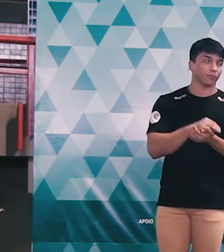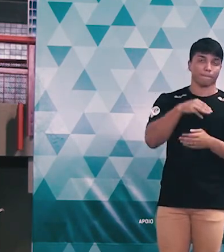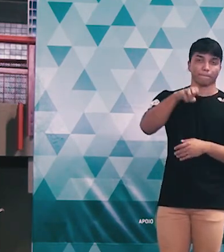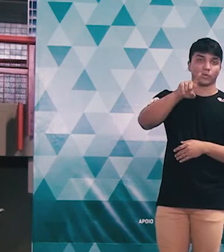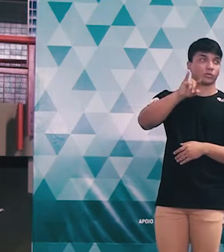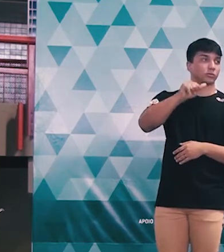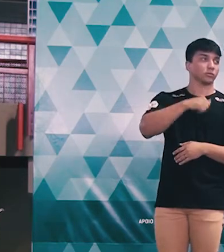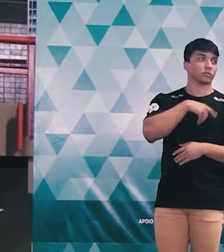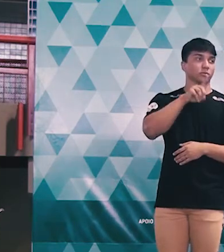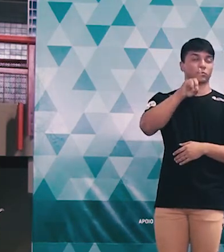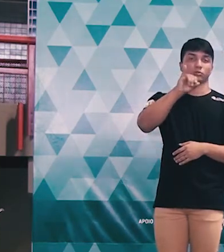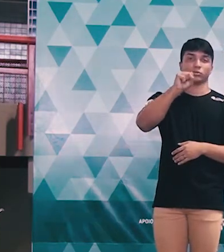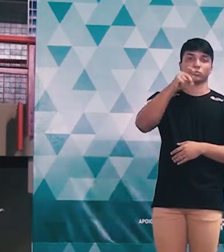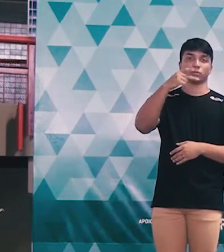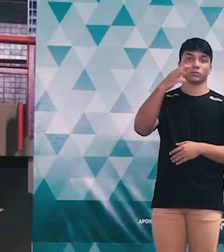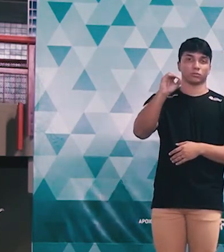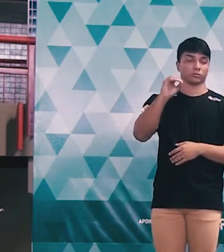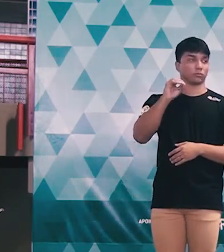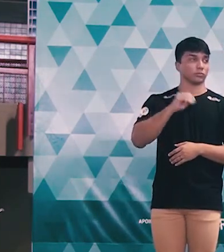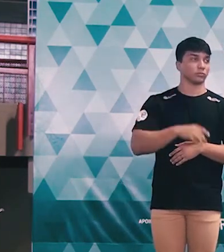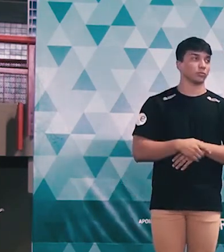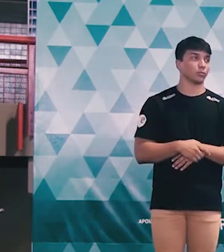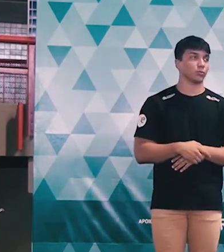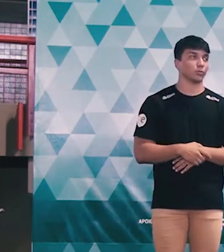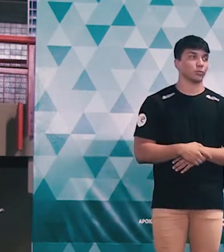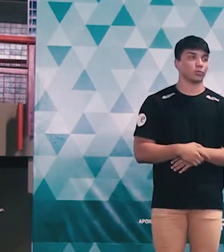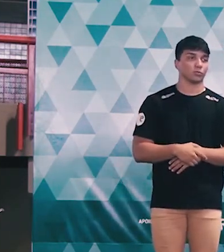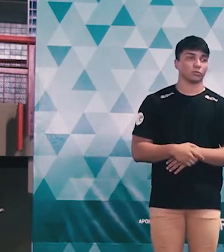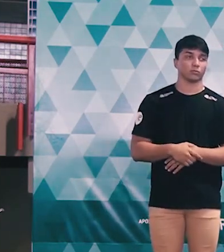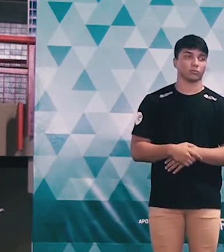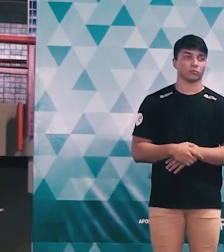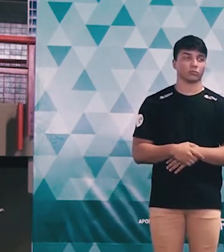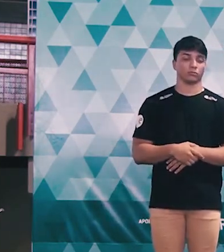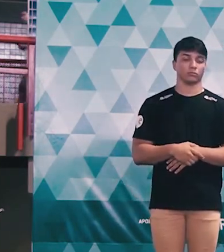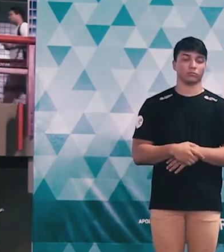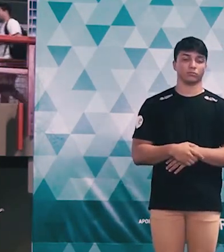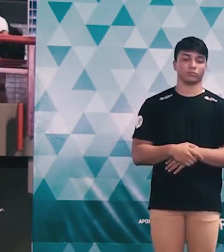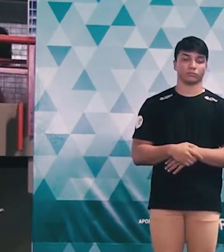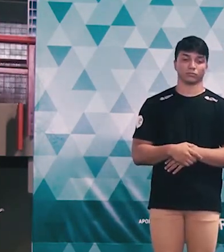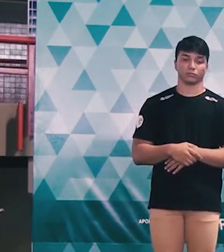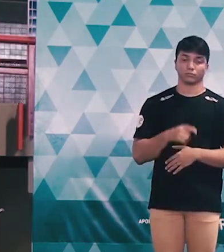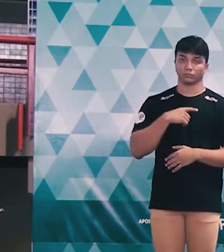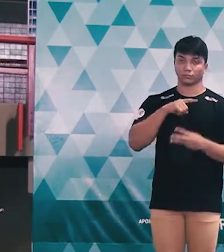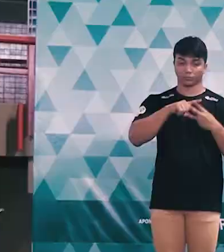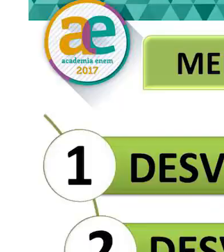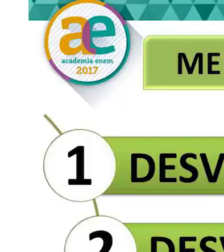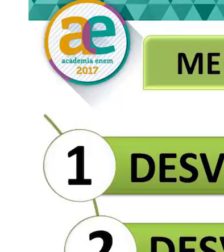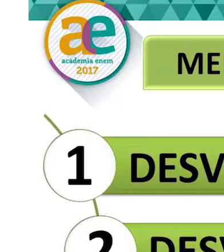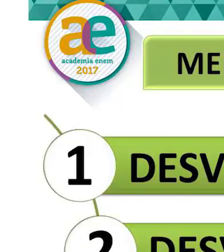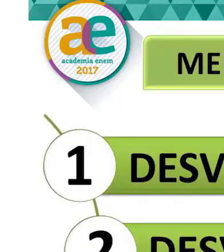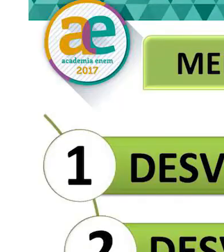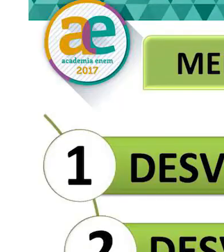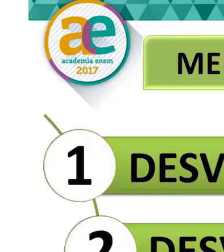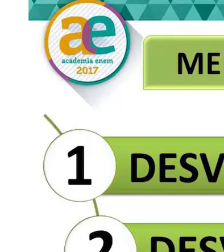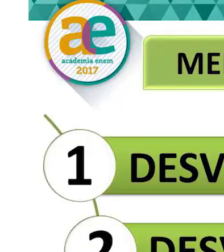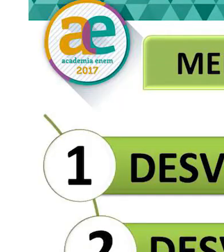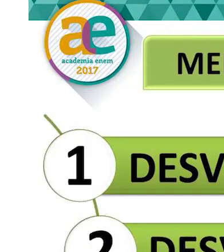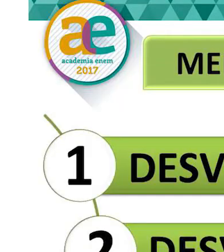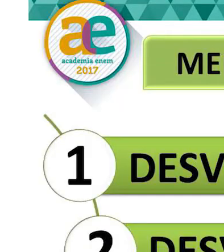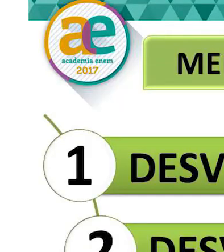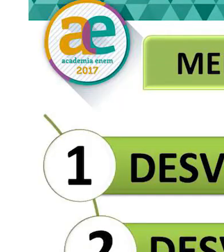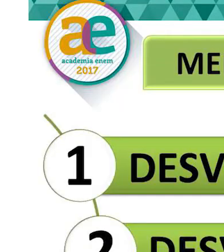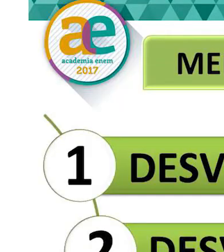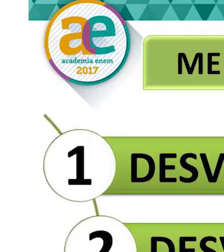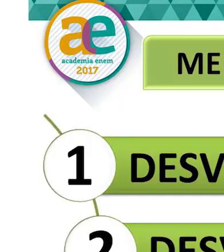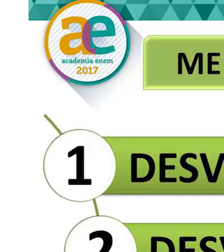de dispersão. Eu vou mostrar aqui para vocês 3 medidas importantes. Uma medida a gente